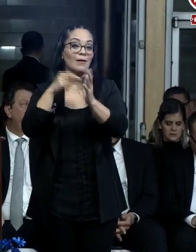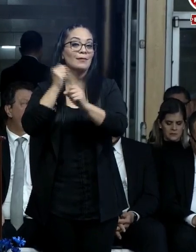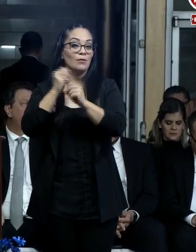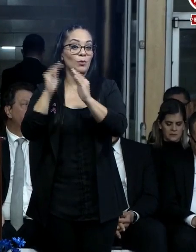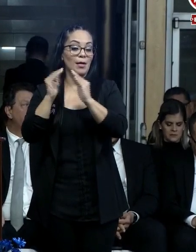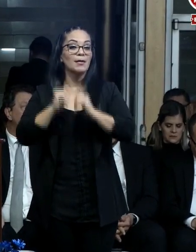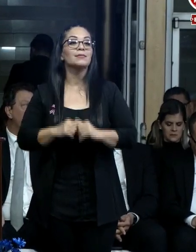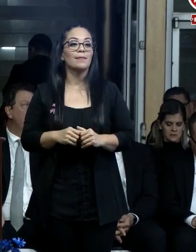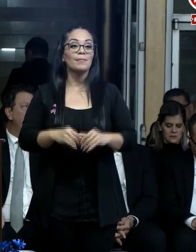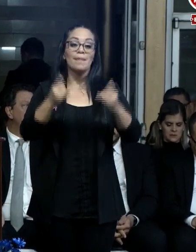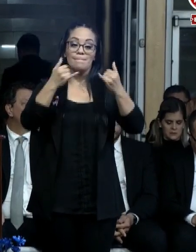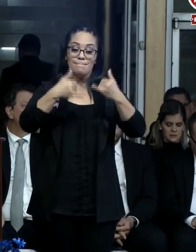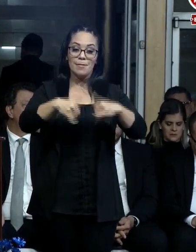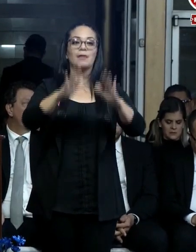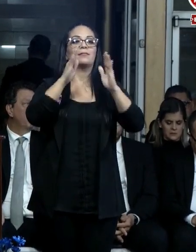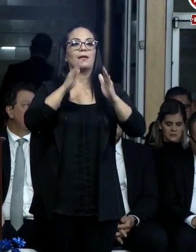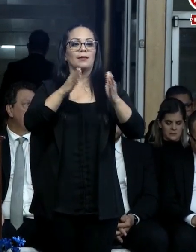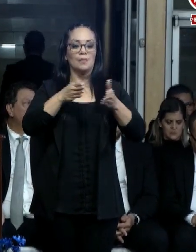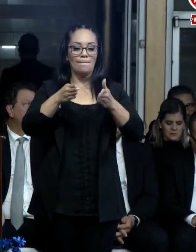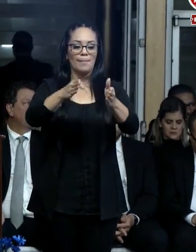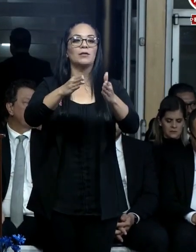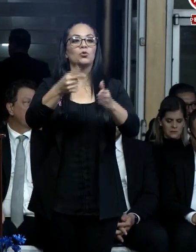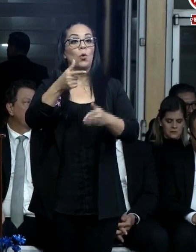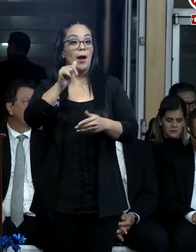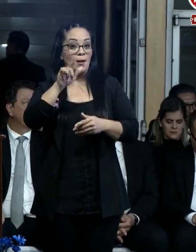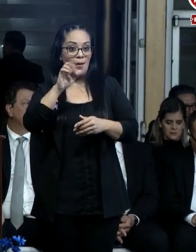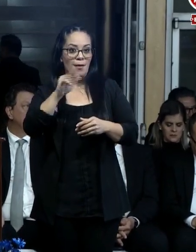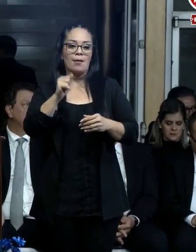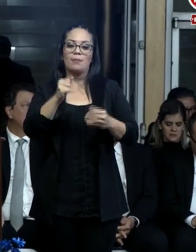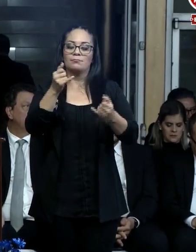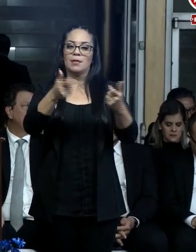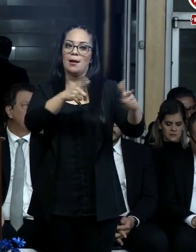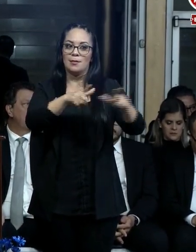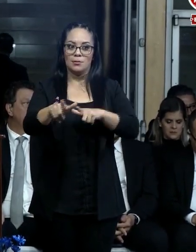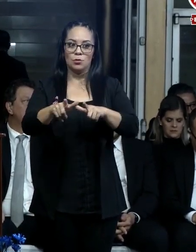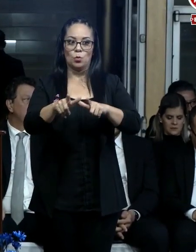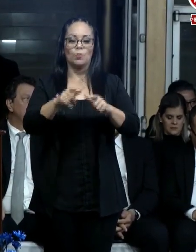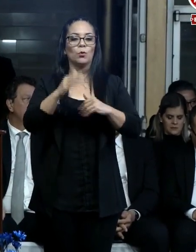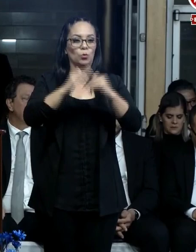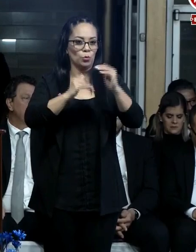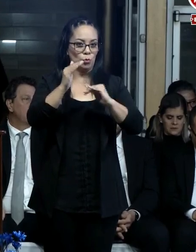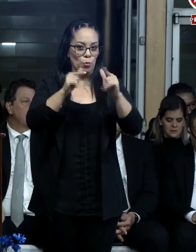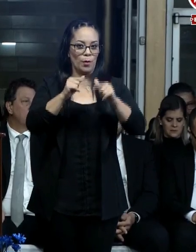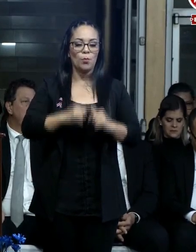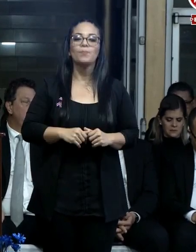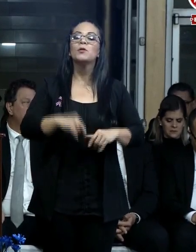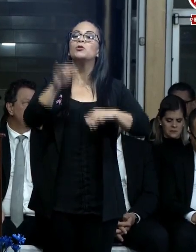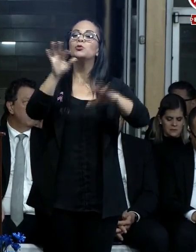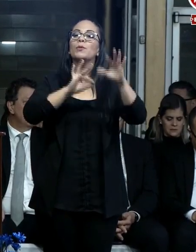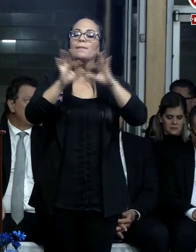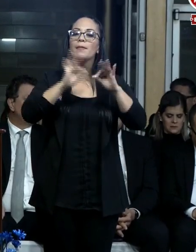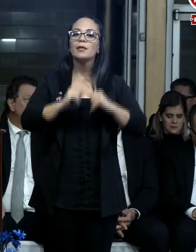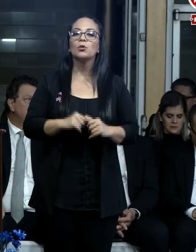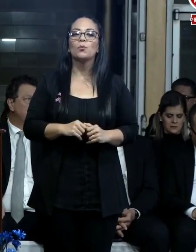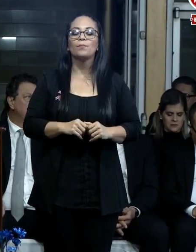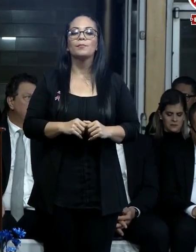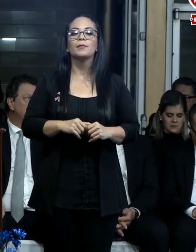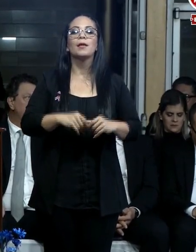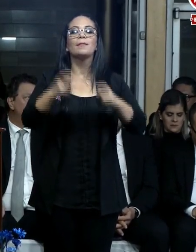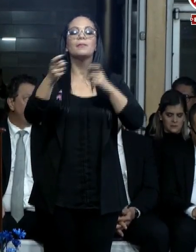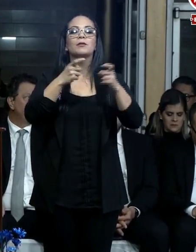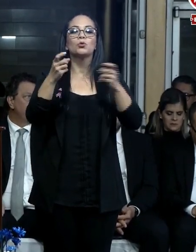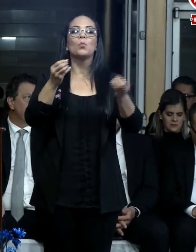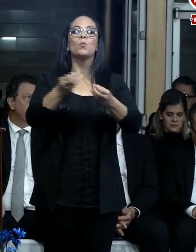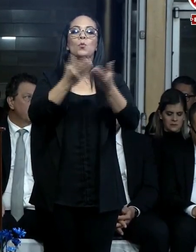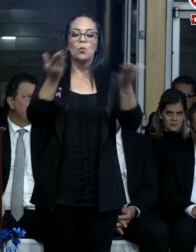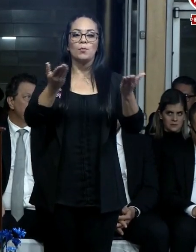el paso de la galera tiene que estar absolutamente listo. Invito a la administración